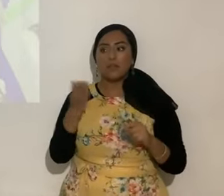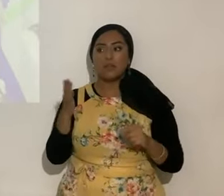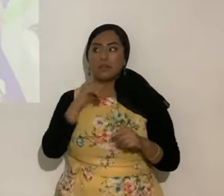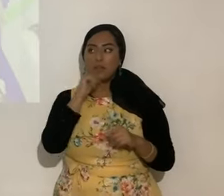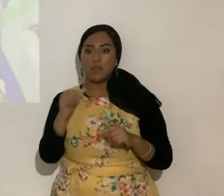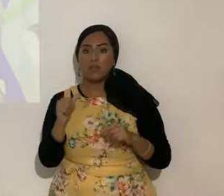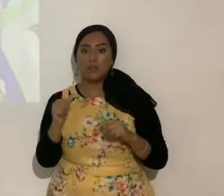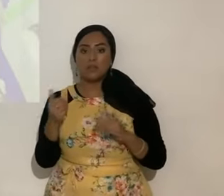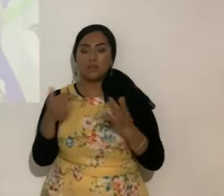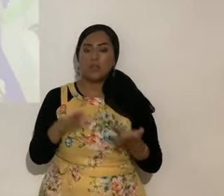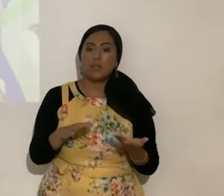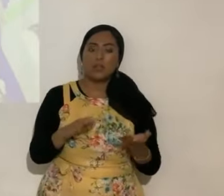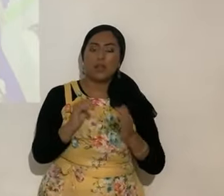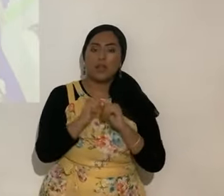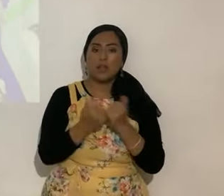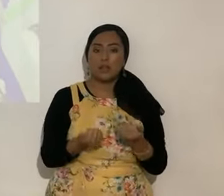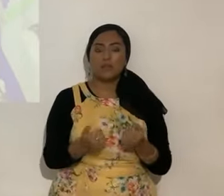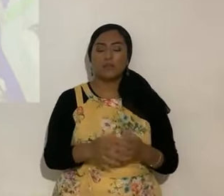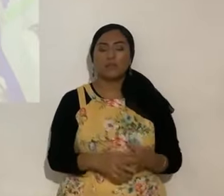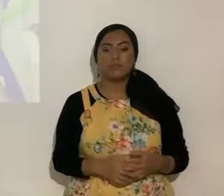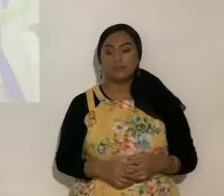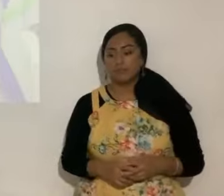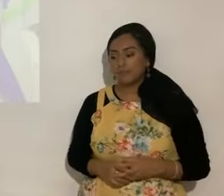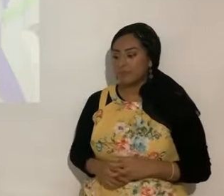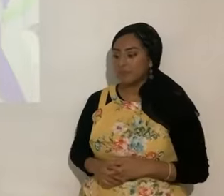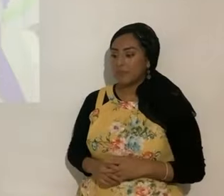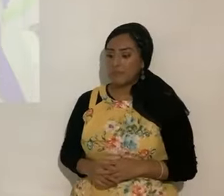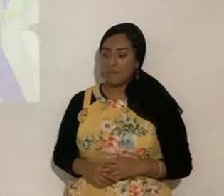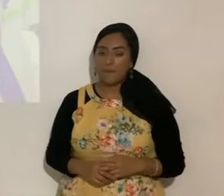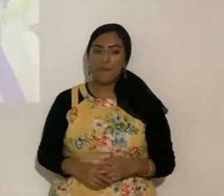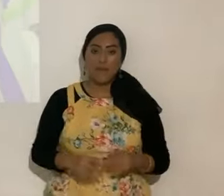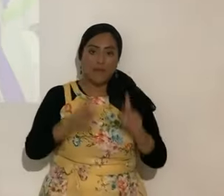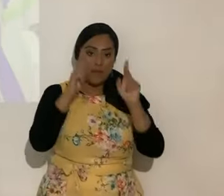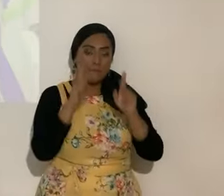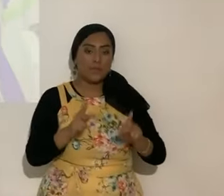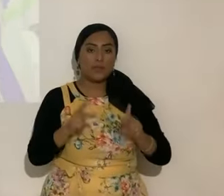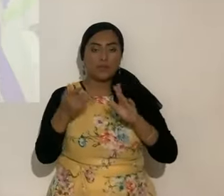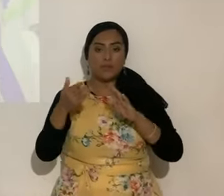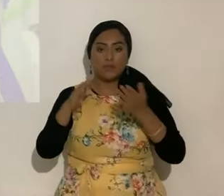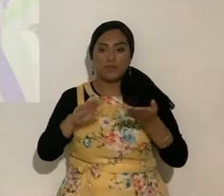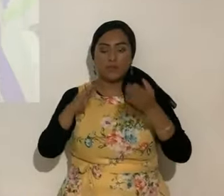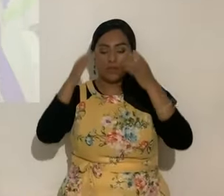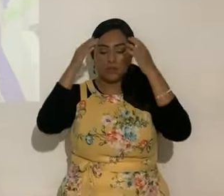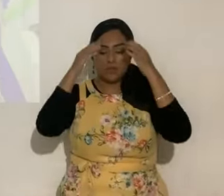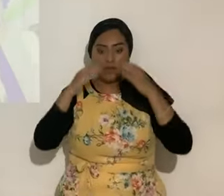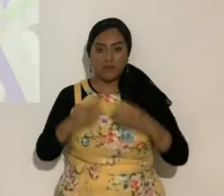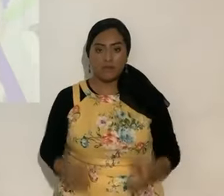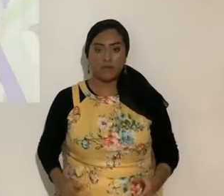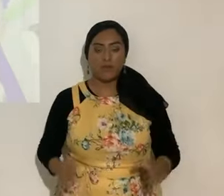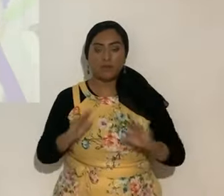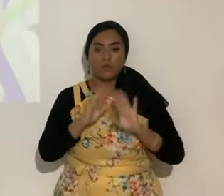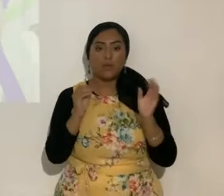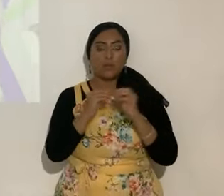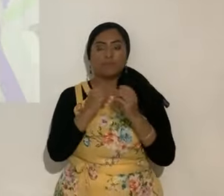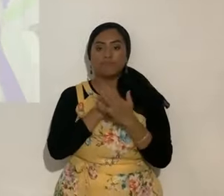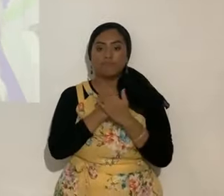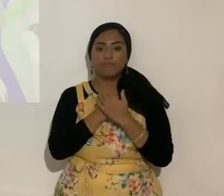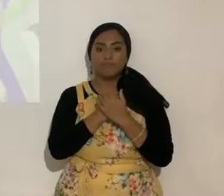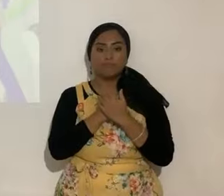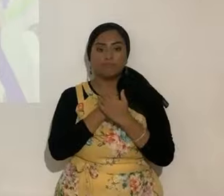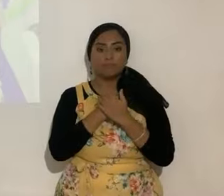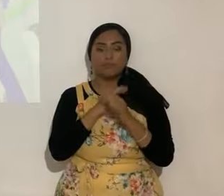muerto, ¿cómo es eso? a ver, la persona muere físicamente, ya no hay signos vitales,